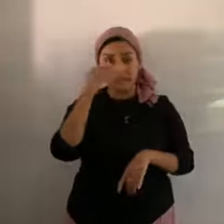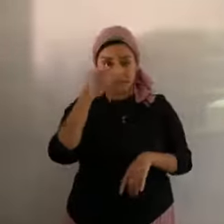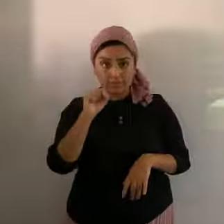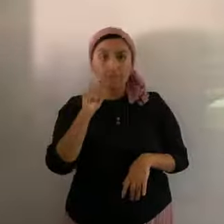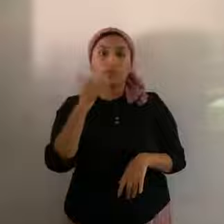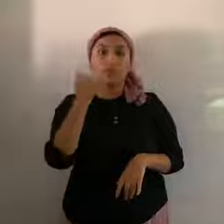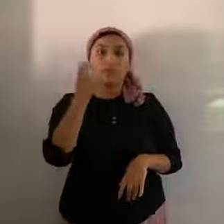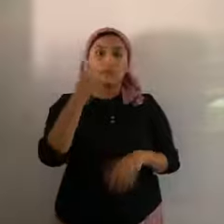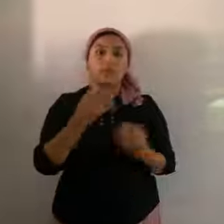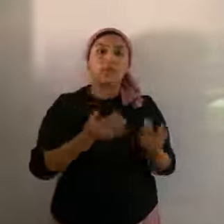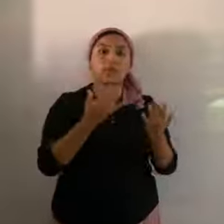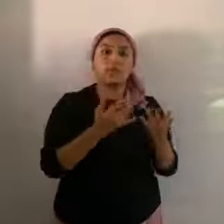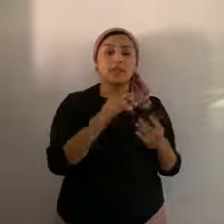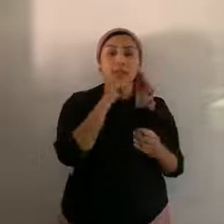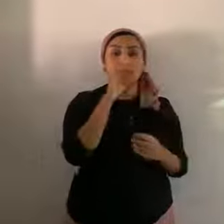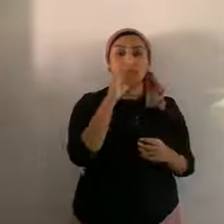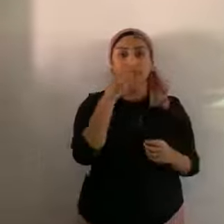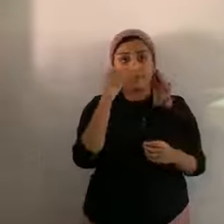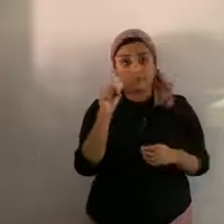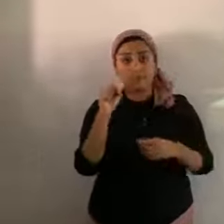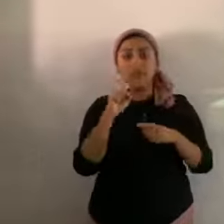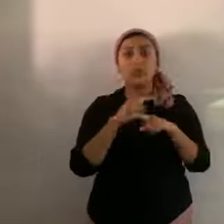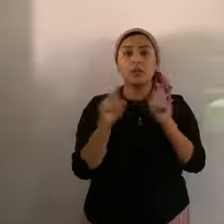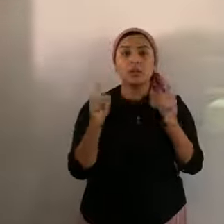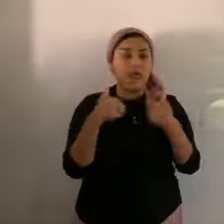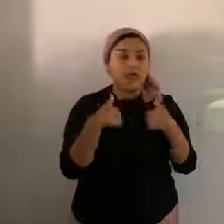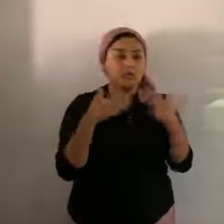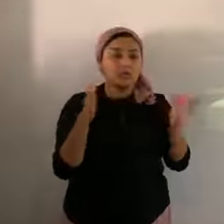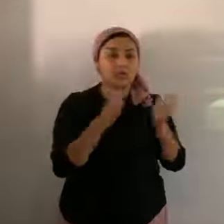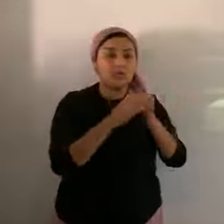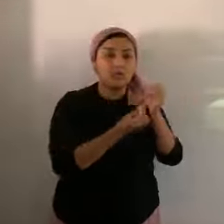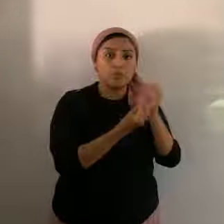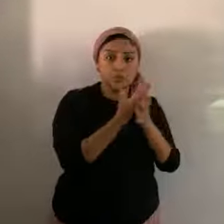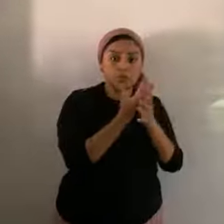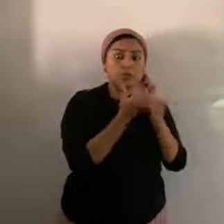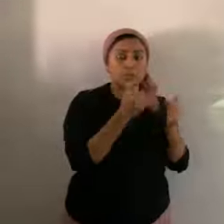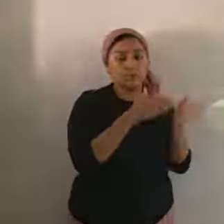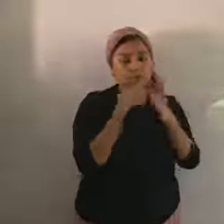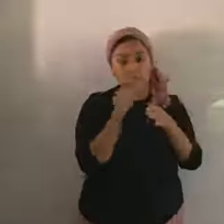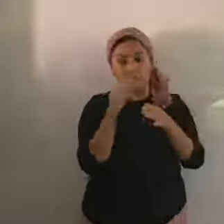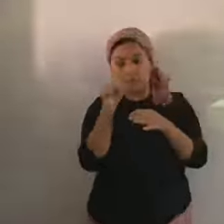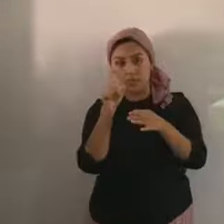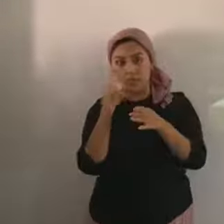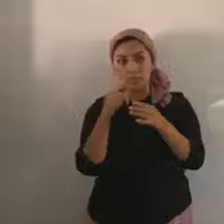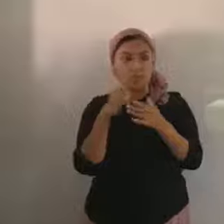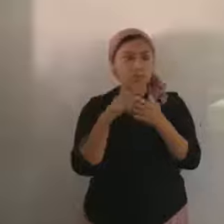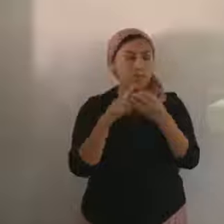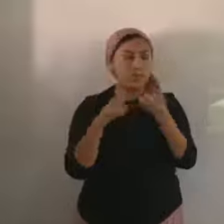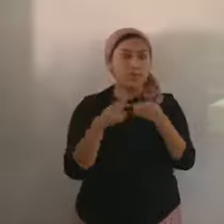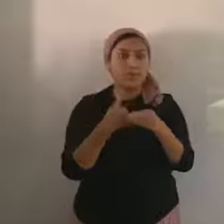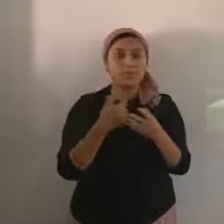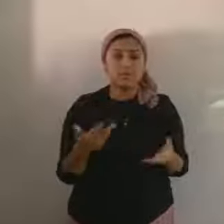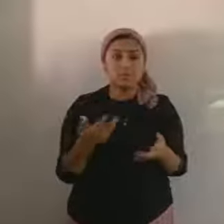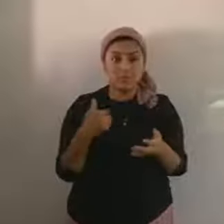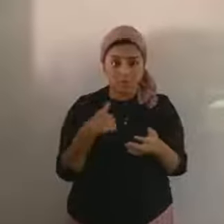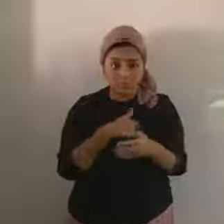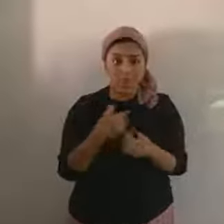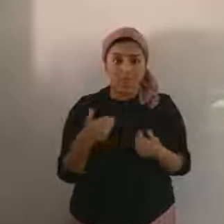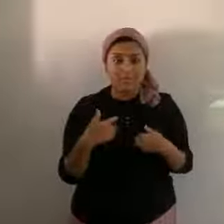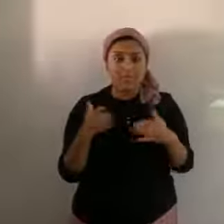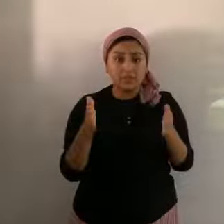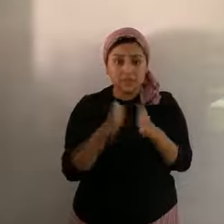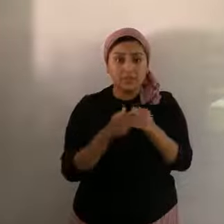que Yahshua esperaba no higos, sino que hubiera esos pequeños frutos. Ahora, otra pregunta: ¿y nosotros? ¿Nosotros siquiera tenemos